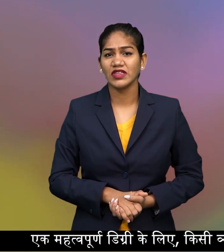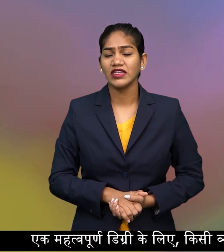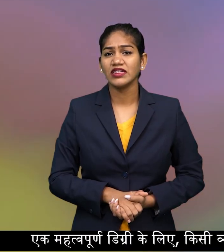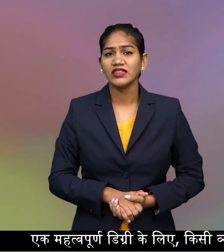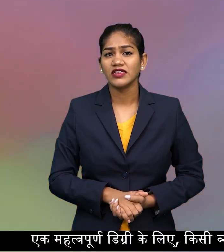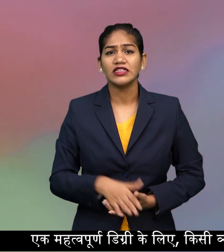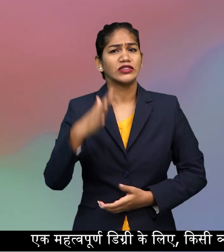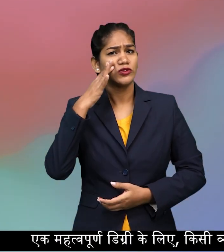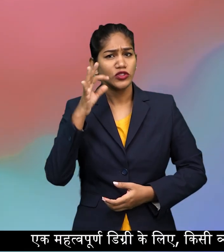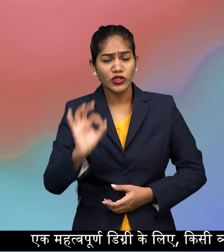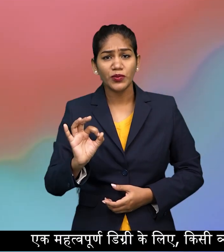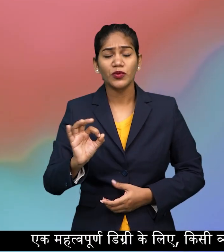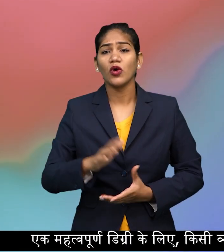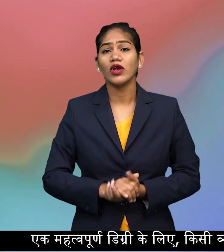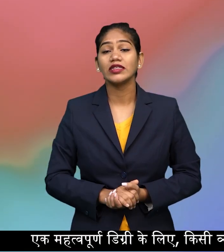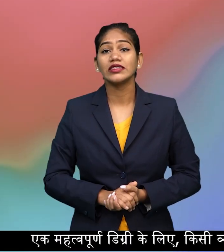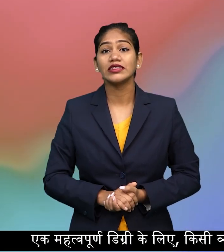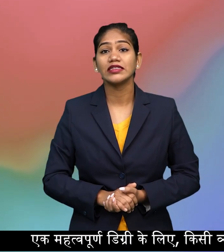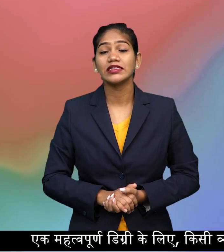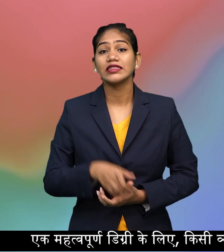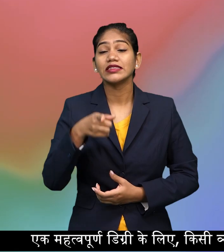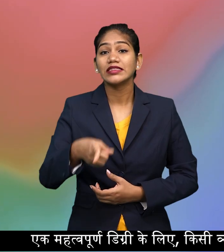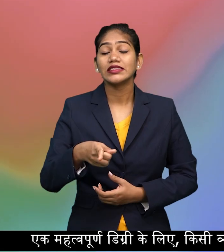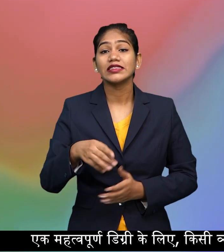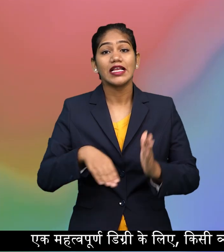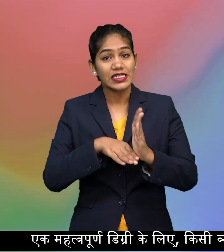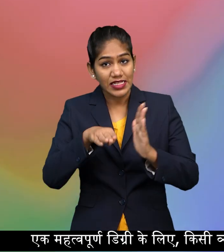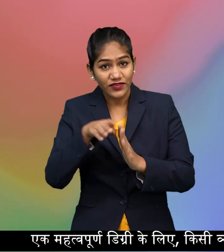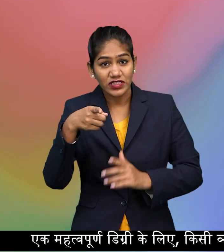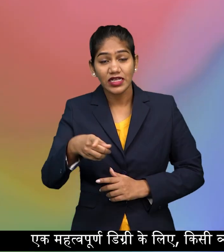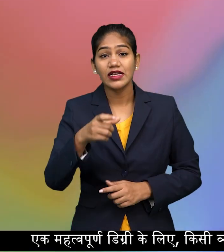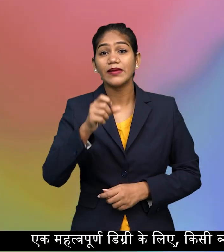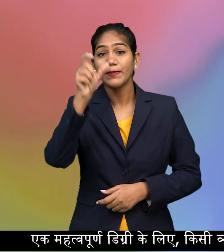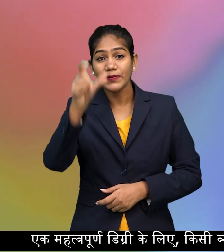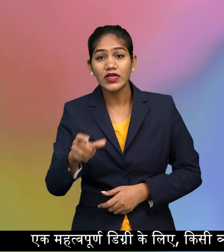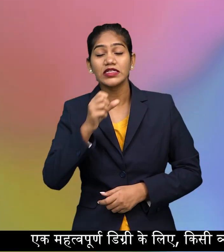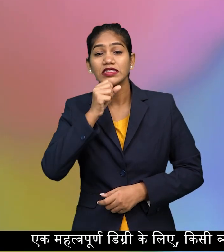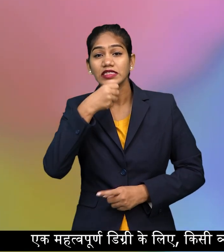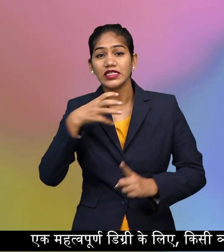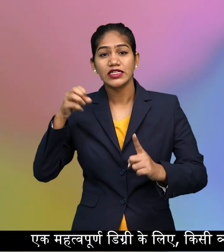एक महत्वपूर्ण डिग्री के लिए किसी व्यक्ति की उम्र प्रभावित करती है कि उसे क्या